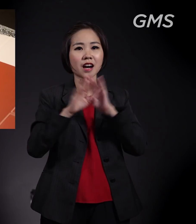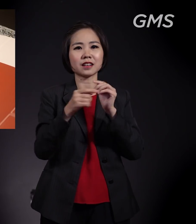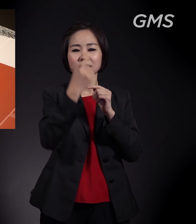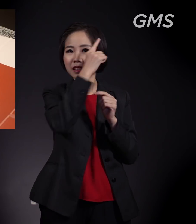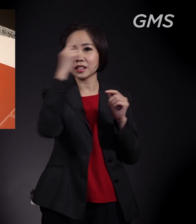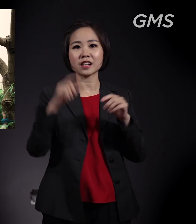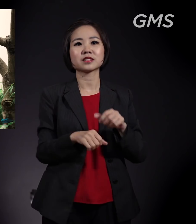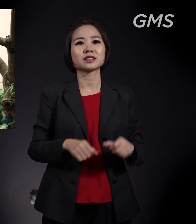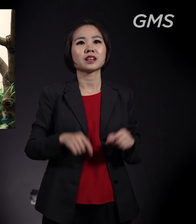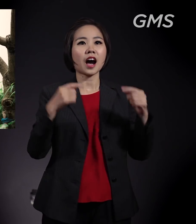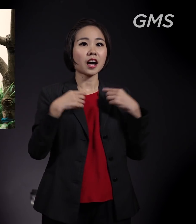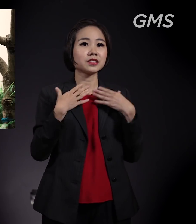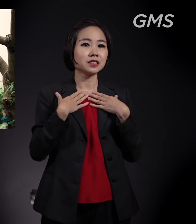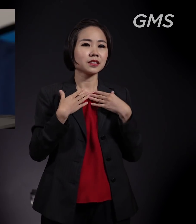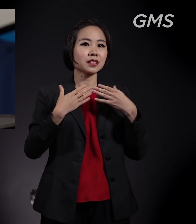di kanan kiri.